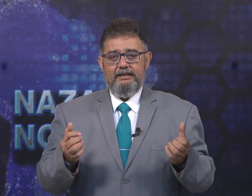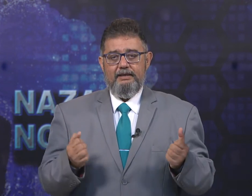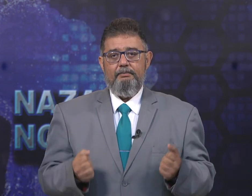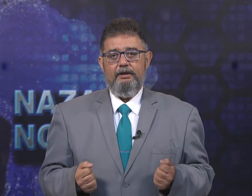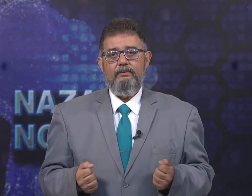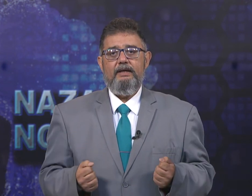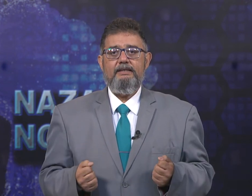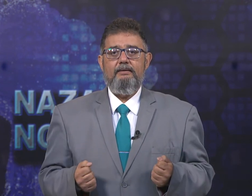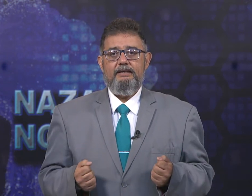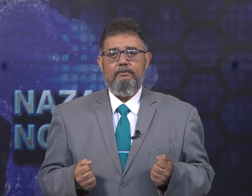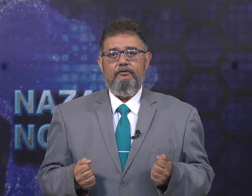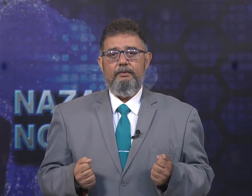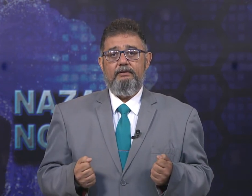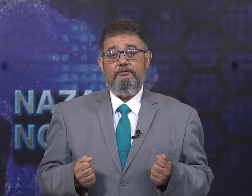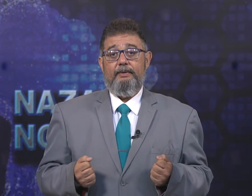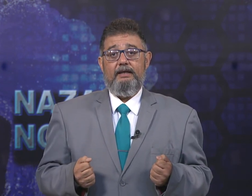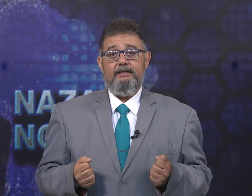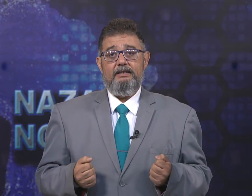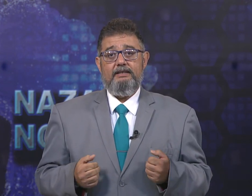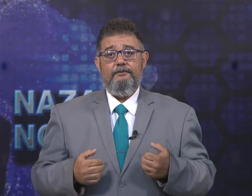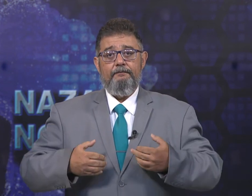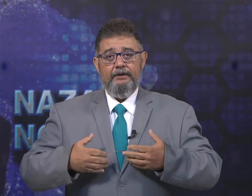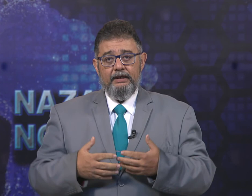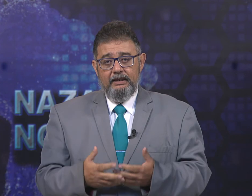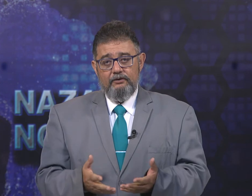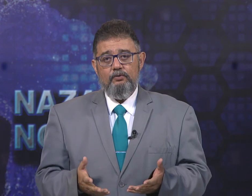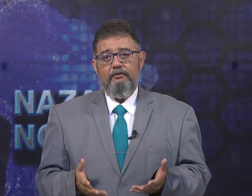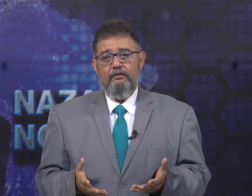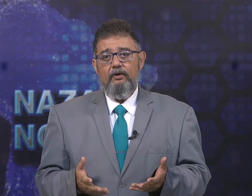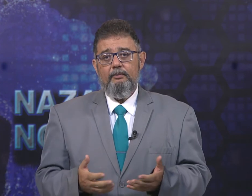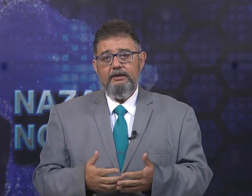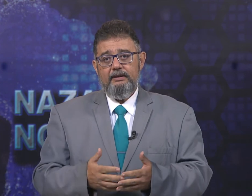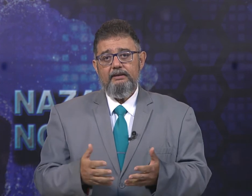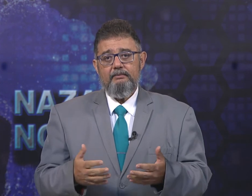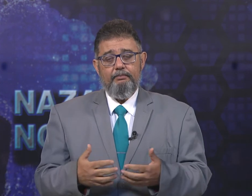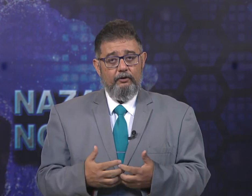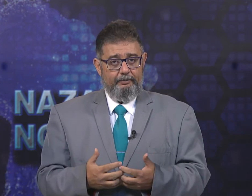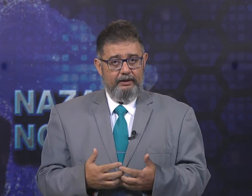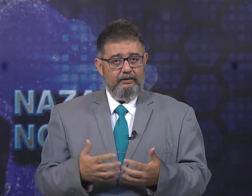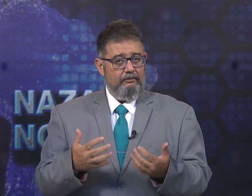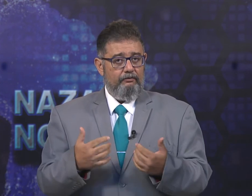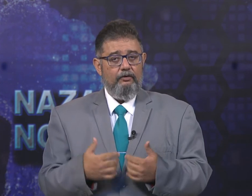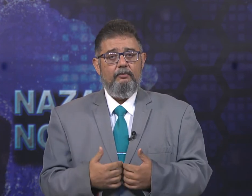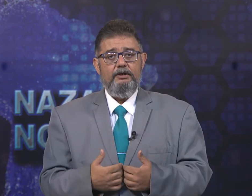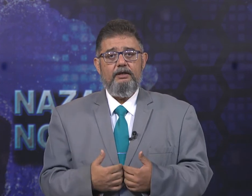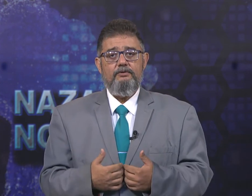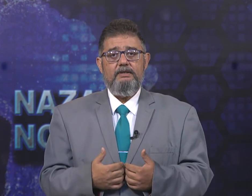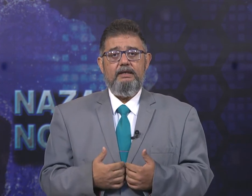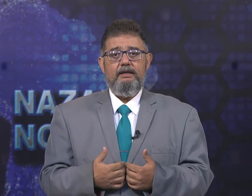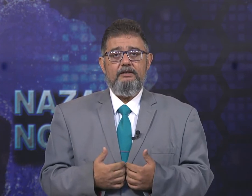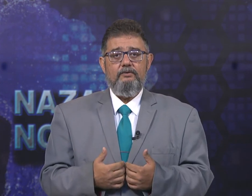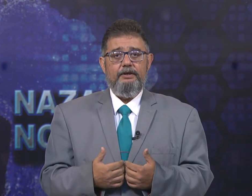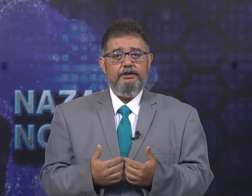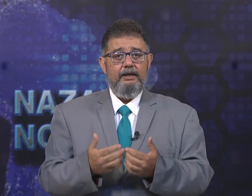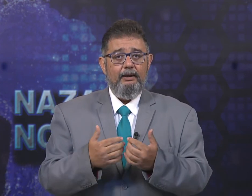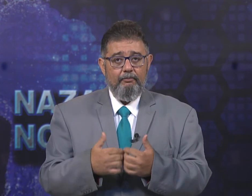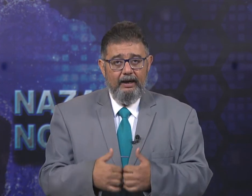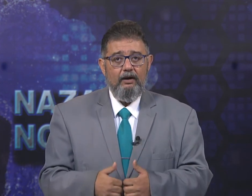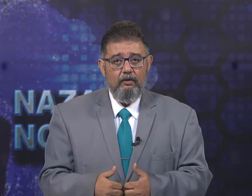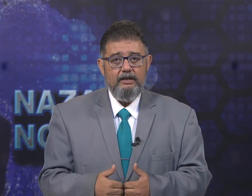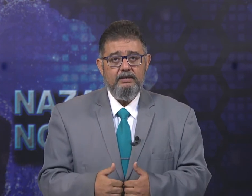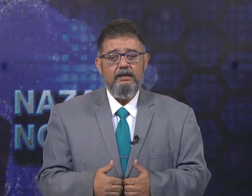recebeu esse movimento de paralisação da sua forma própria, conforme as suas inclinações.